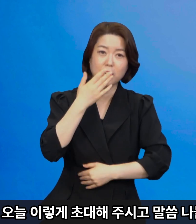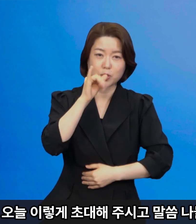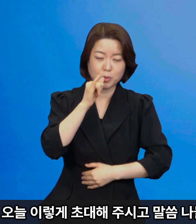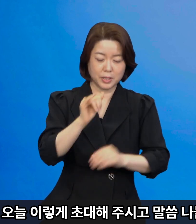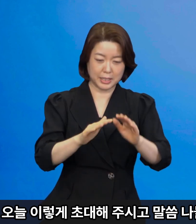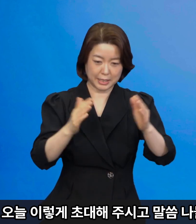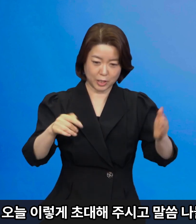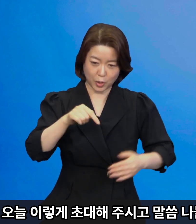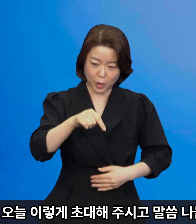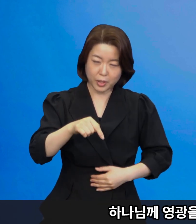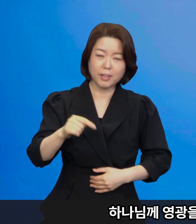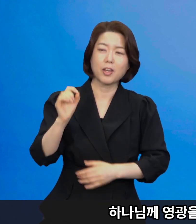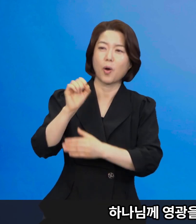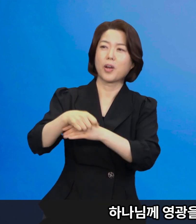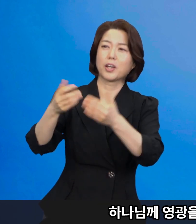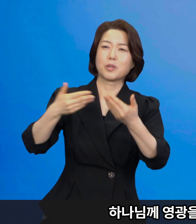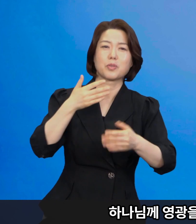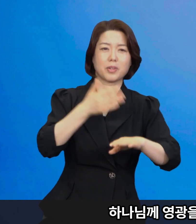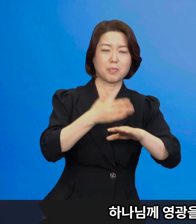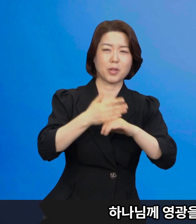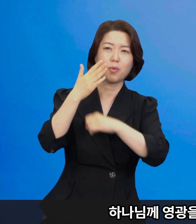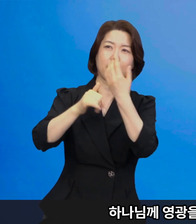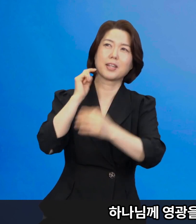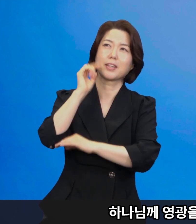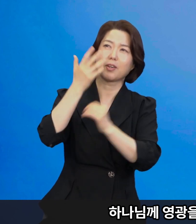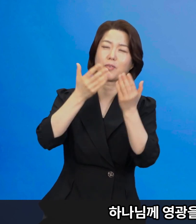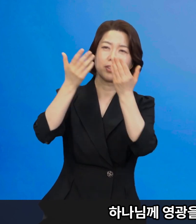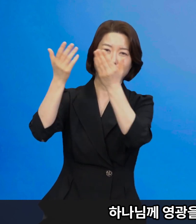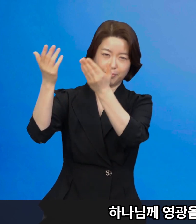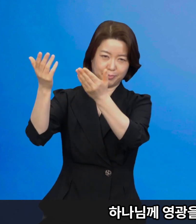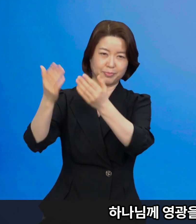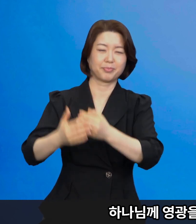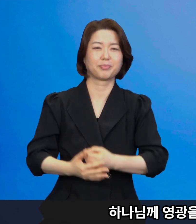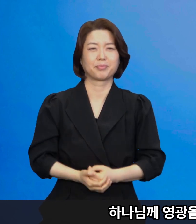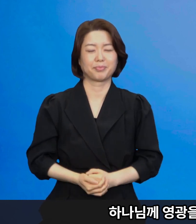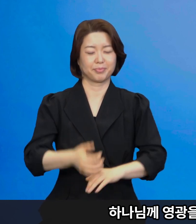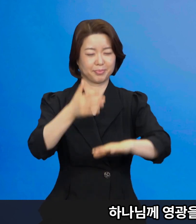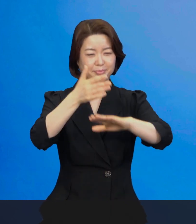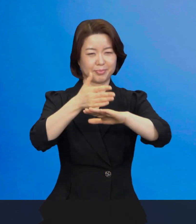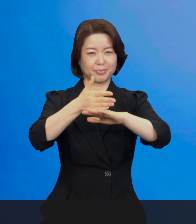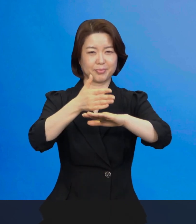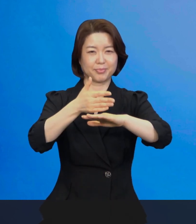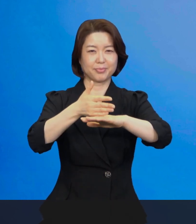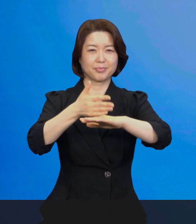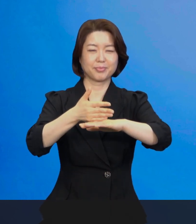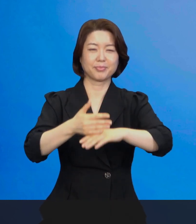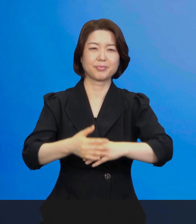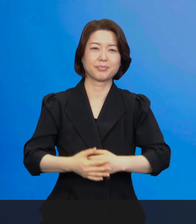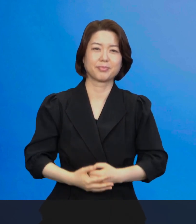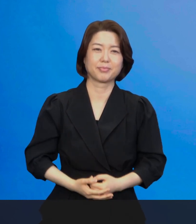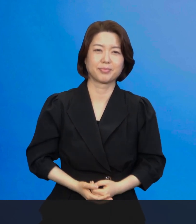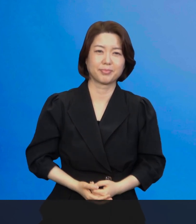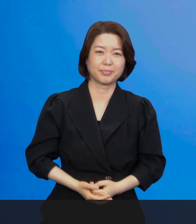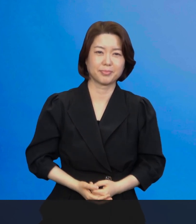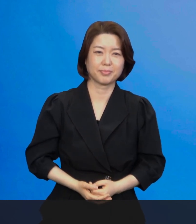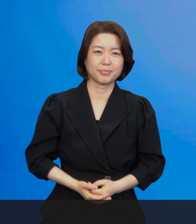단을 허락하여 주셔서 감사하고 하나님께 영광을 돌립니다. 감사합니다.